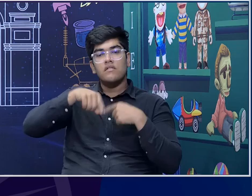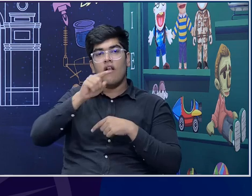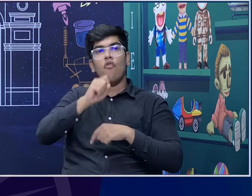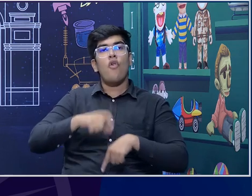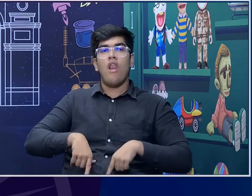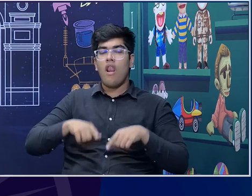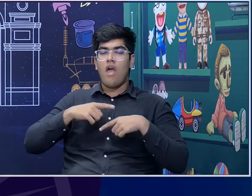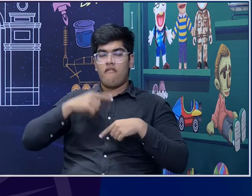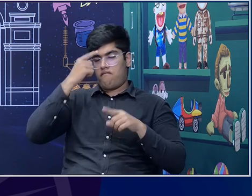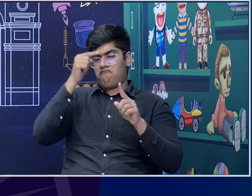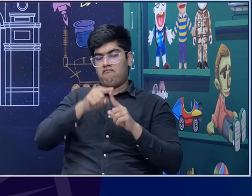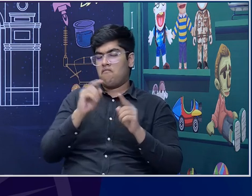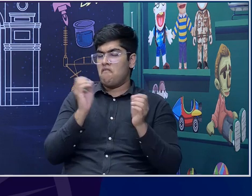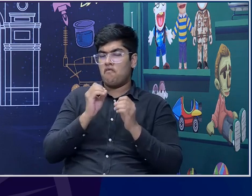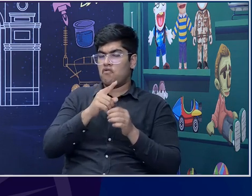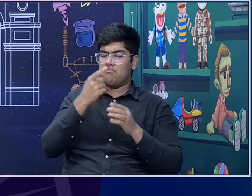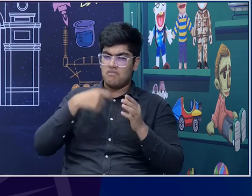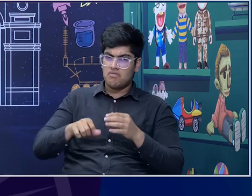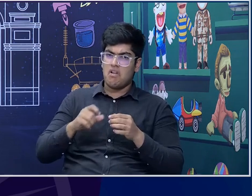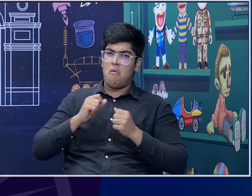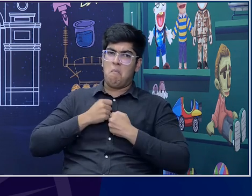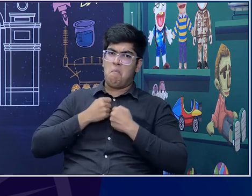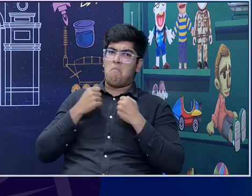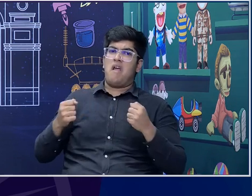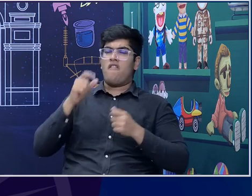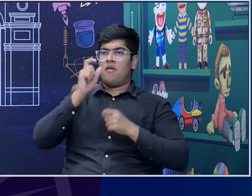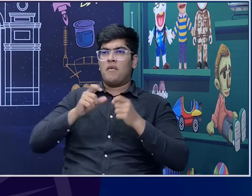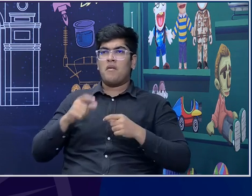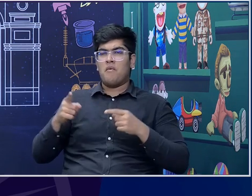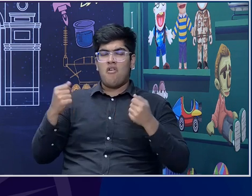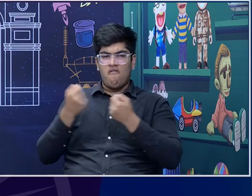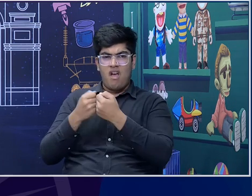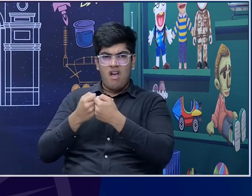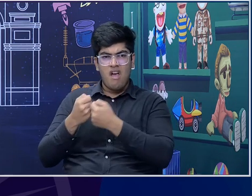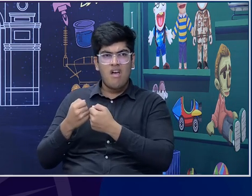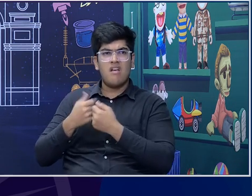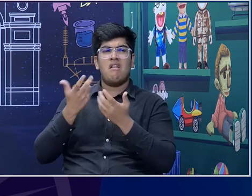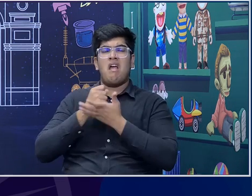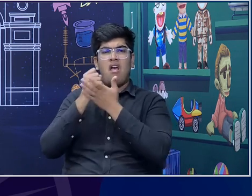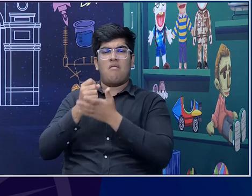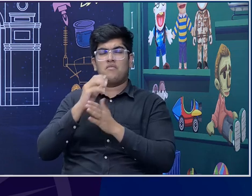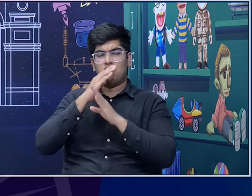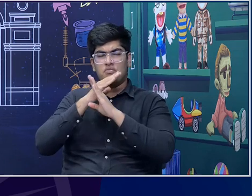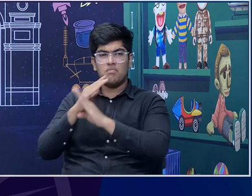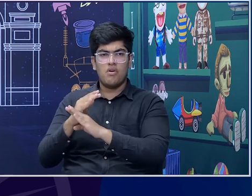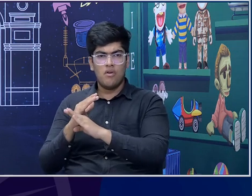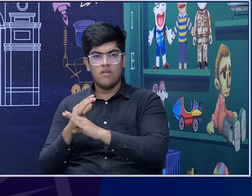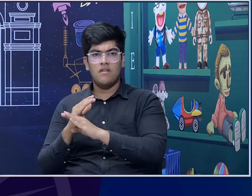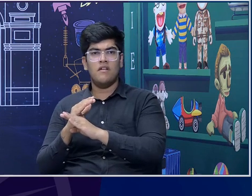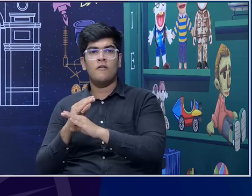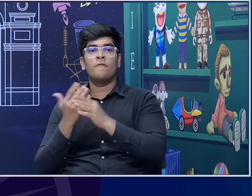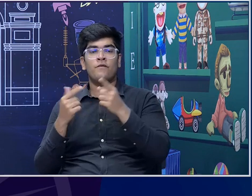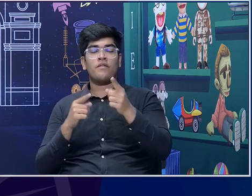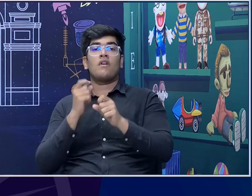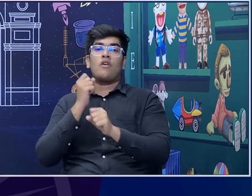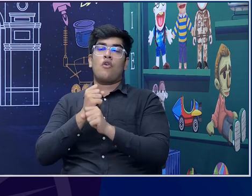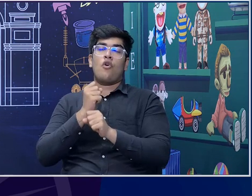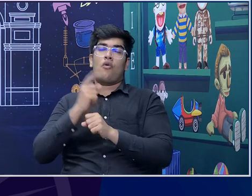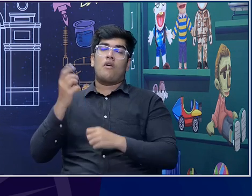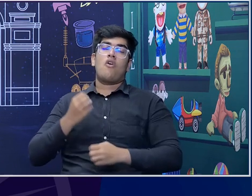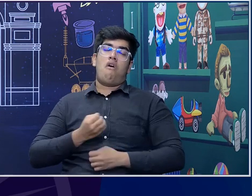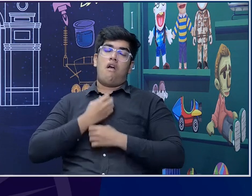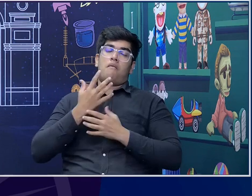परवा ना करते हुए आपने सब को सब चीजों को संभाला तो इस बात से ना जो वहां की सरकार थी वह बहुत